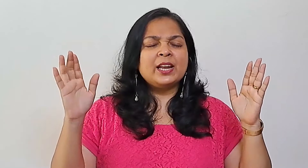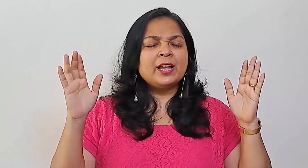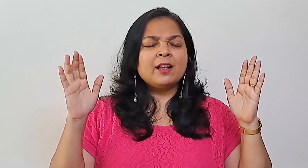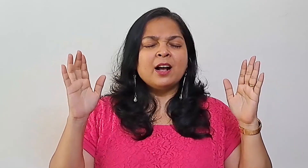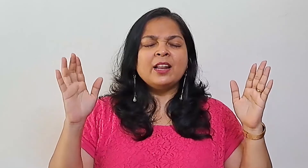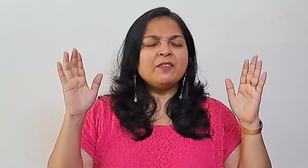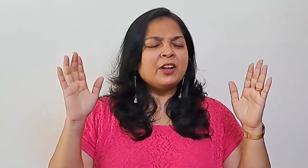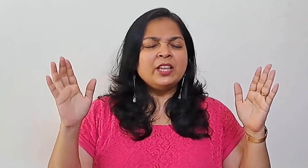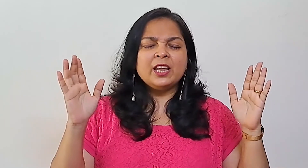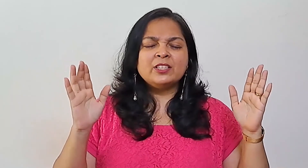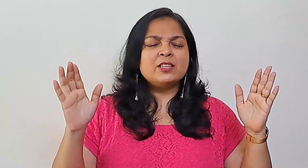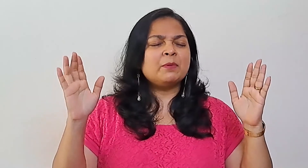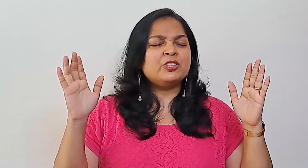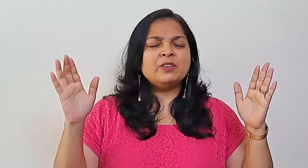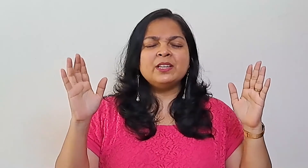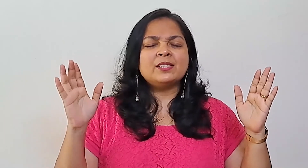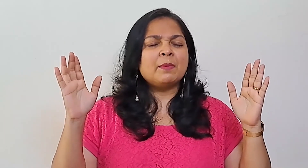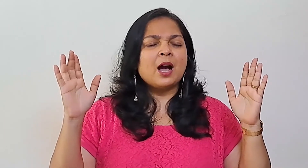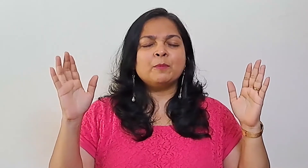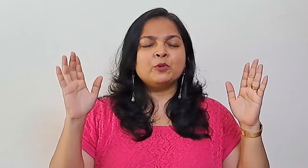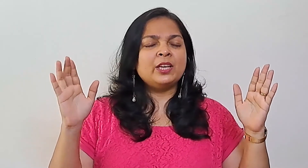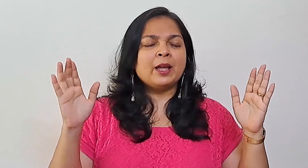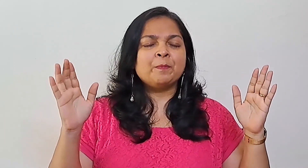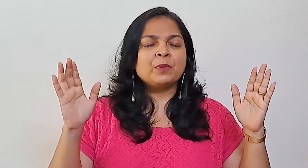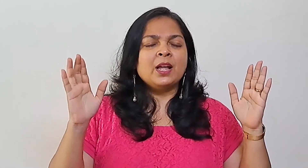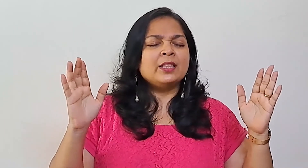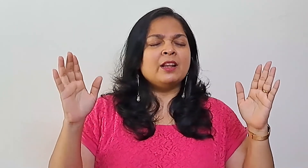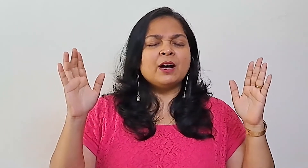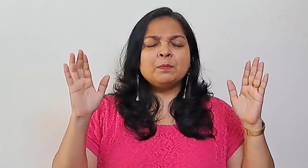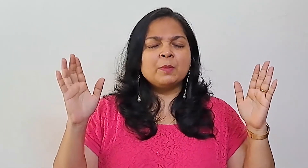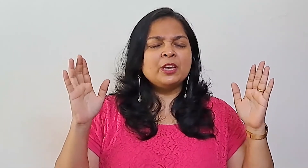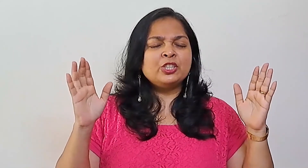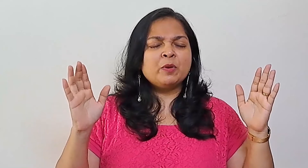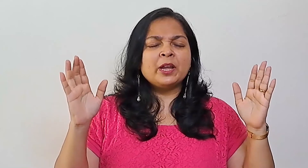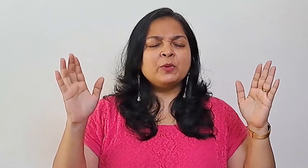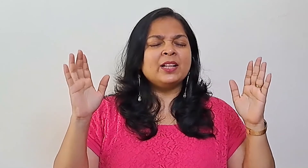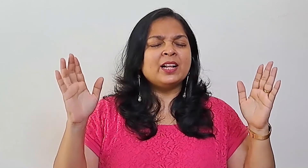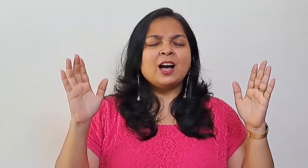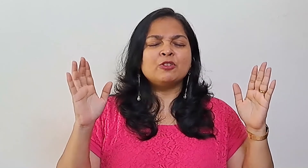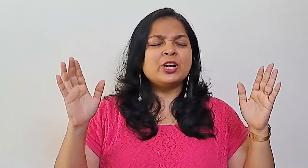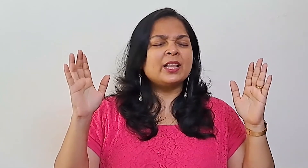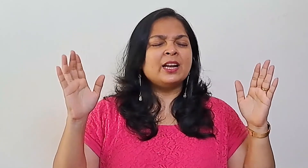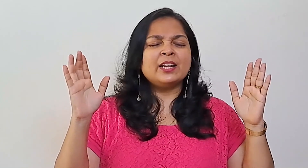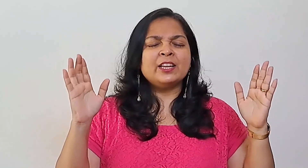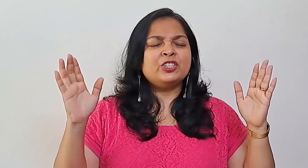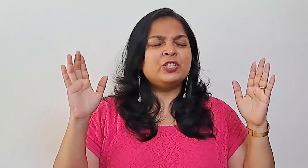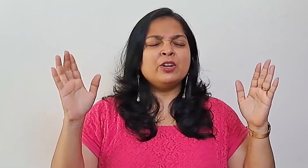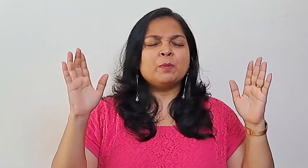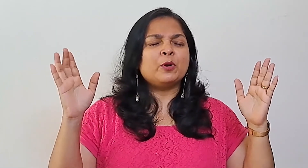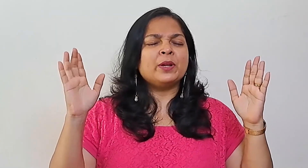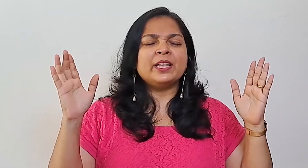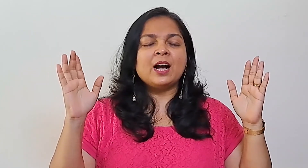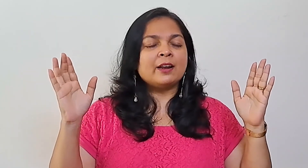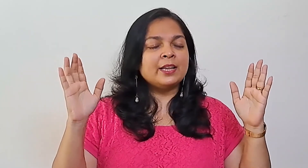ਬੱਚੇ ਦੇ ਲਈ, ਹਰ ਇੱਕ ਵਿਅਕਤੀ ਦੇ ਲਈ ਜਿਹਨੇ ਆਪਣਾ ਜੀਵਨ ਇਸ ਸਮੇਂ ਤੁਹਾਨੂੰ ਦਿੱਤਾ ਹੈ। ਧੰਨਵਾਦ ਪਿਤਾ ਪਰਮੇਸ਼ਵਰ, ਅੰਧਕਾਰ ਦਾ ਇਹਨਾਂ ਦੇ ਜੀਵਨ